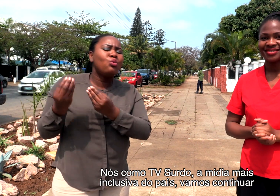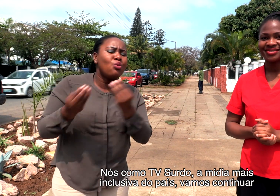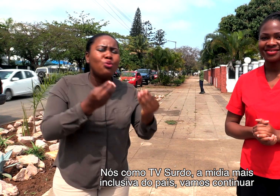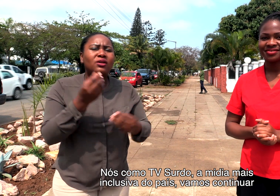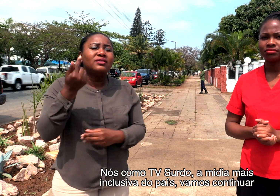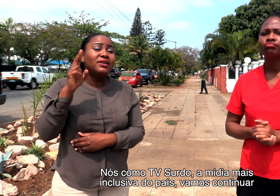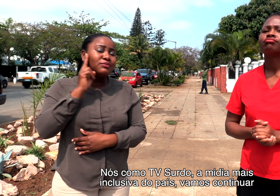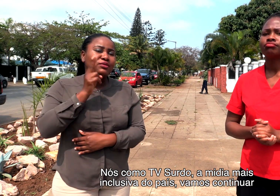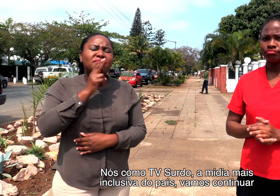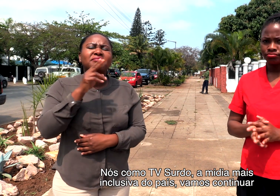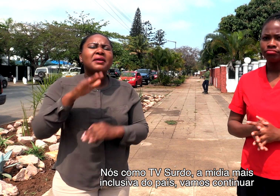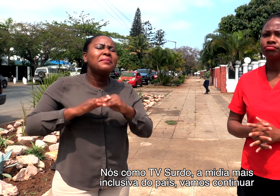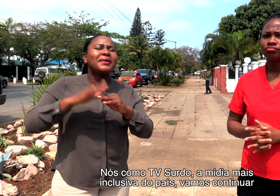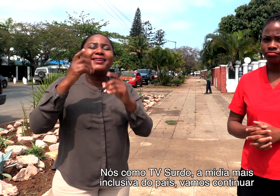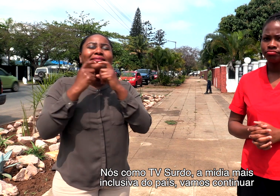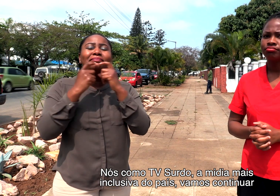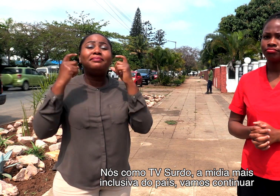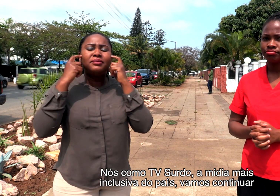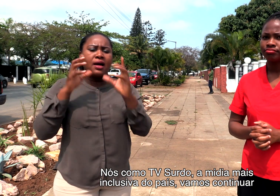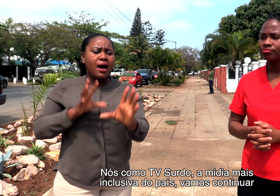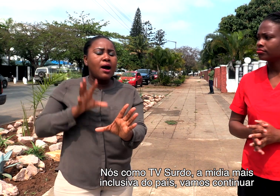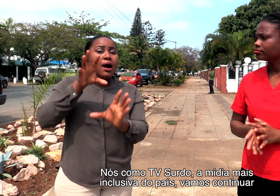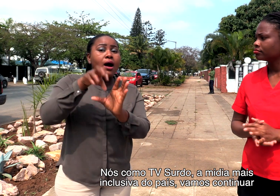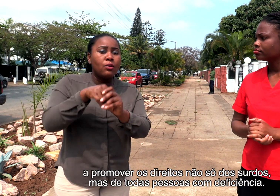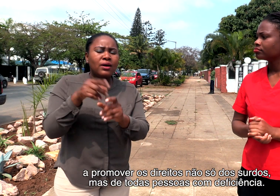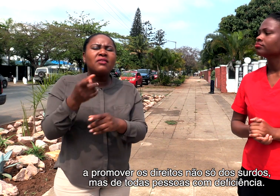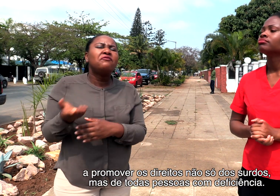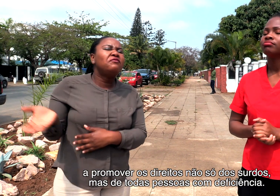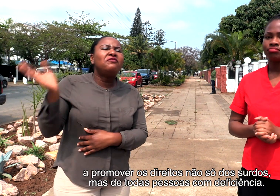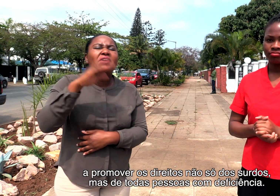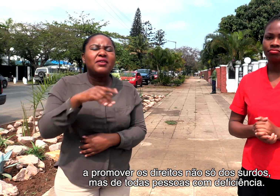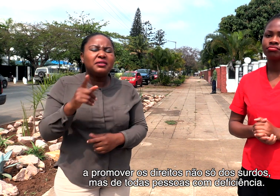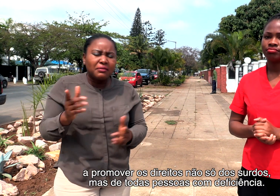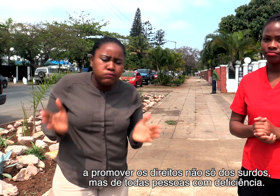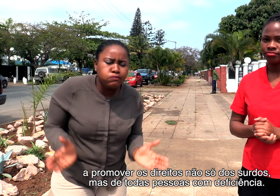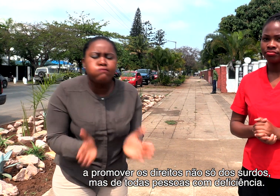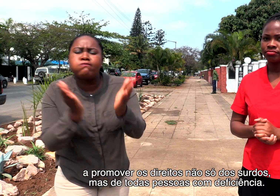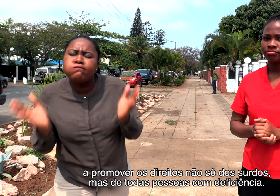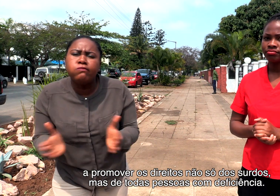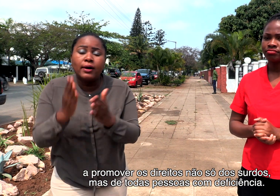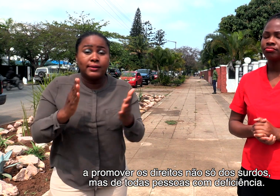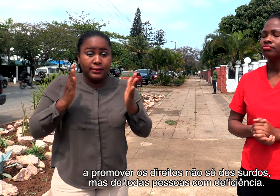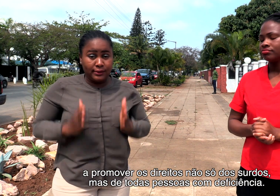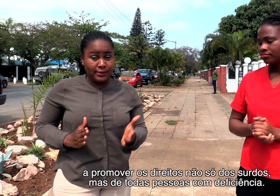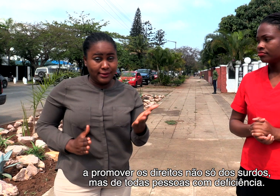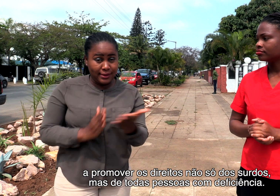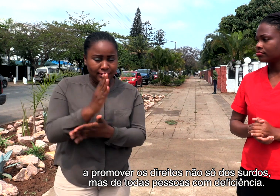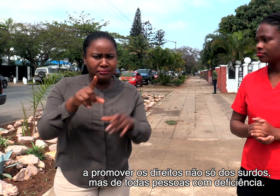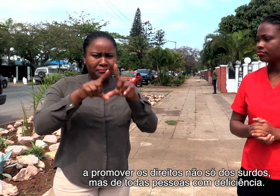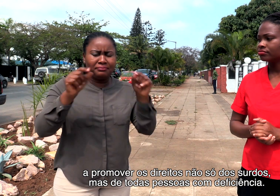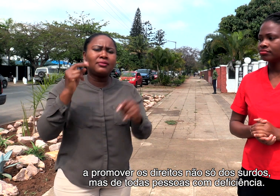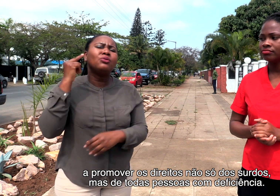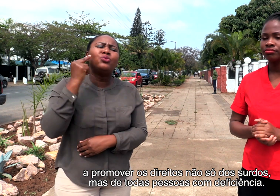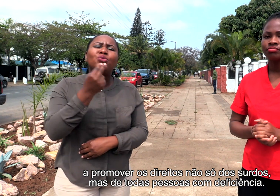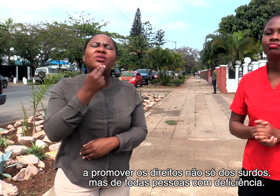Nós, como TV Surdo, a mídia mais inclusiva do país, vamos continuar a promover os direitos não só dos surdos, mas de todas as pessoas